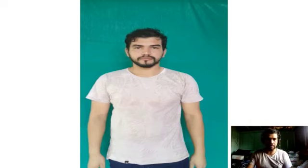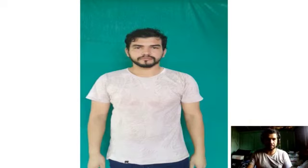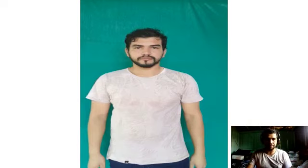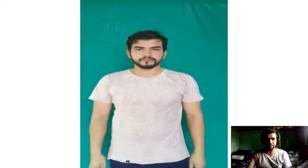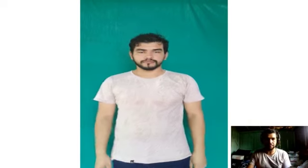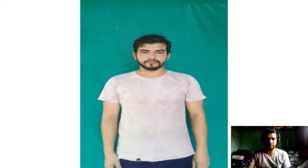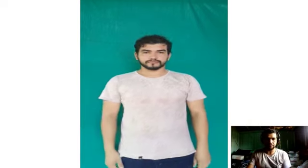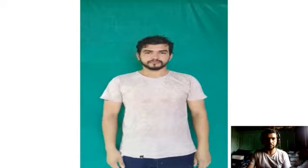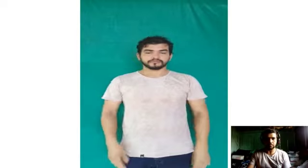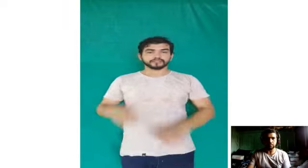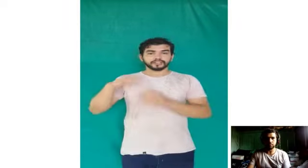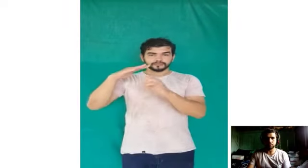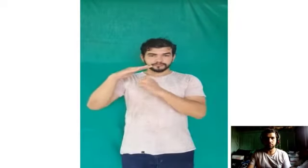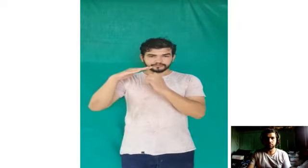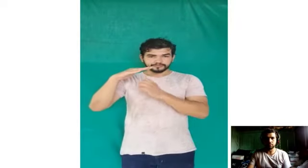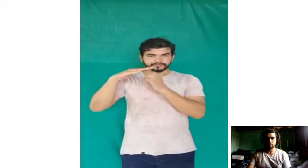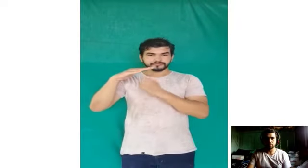Bora lá.